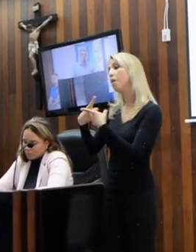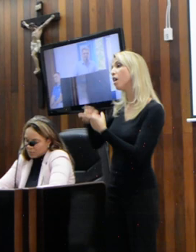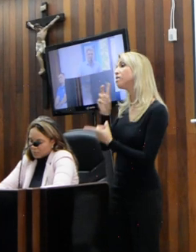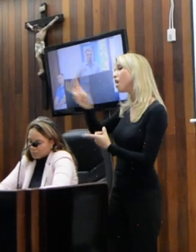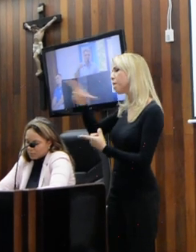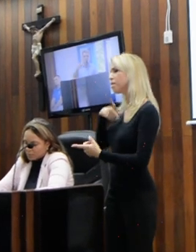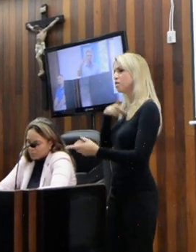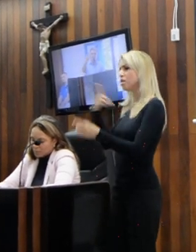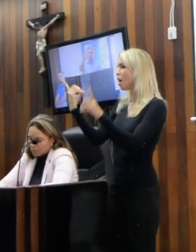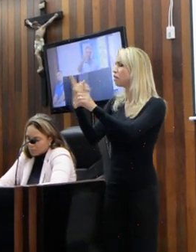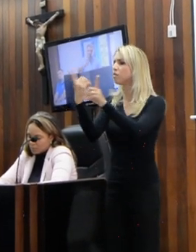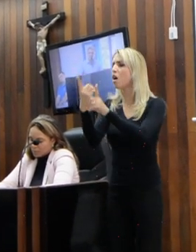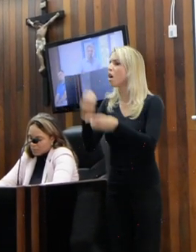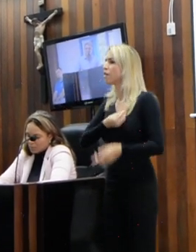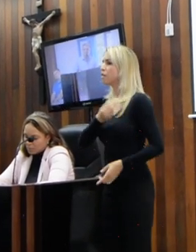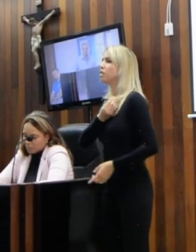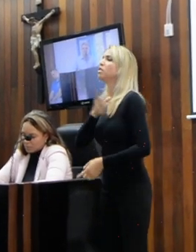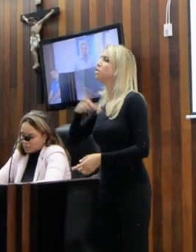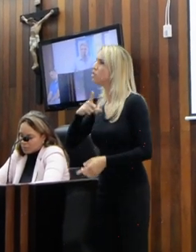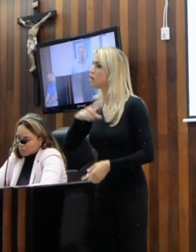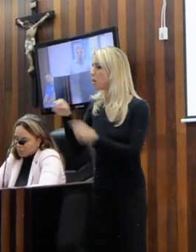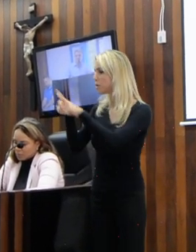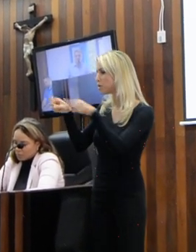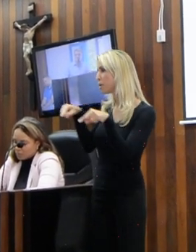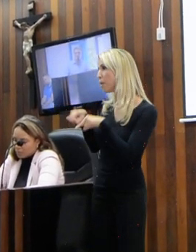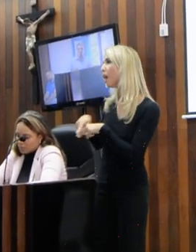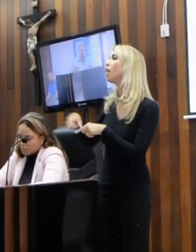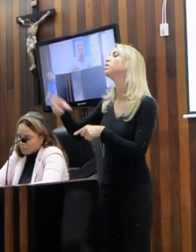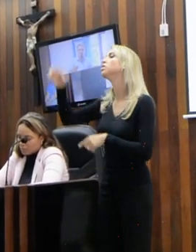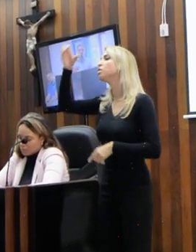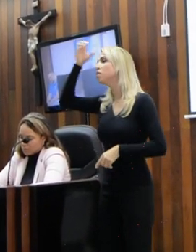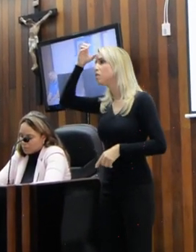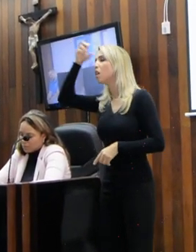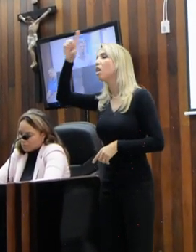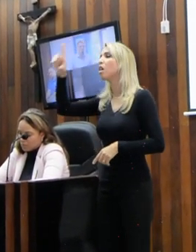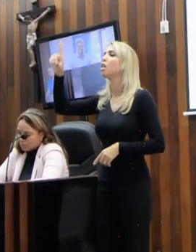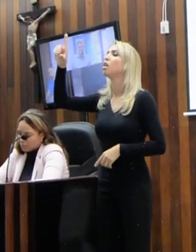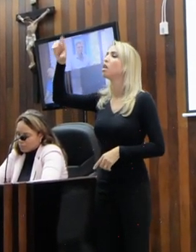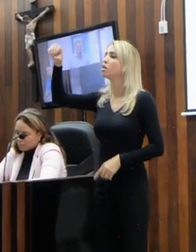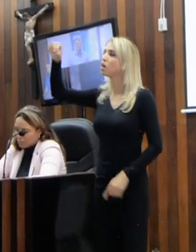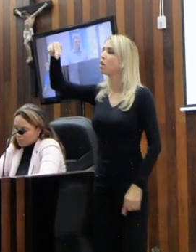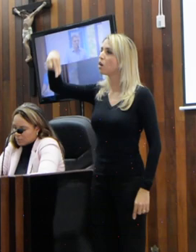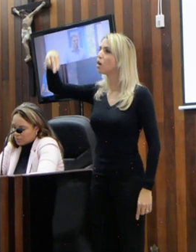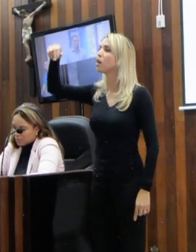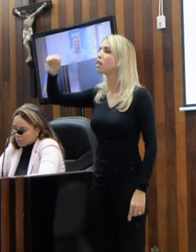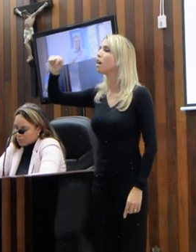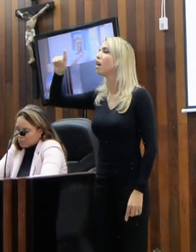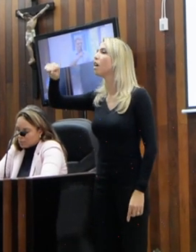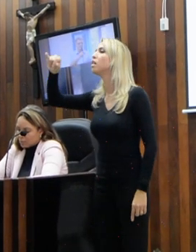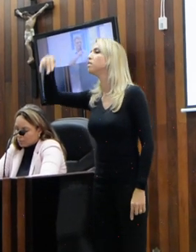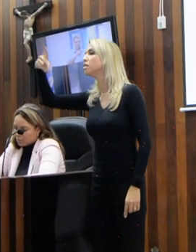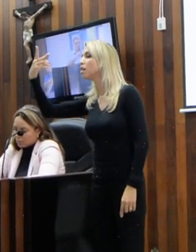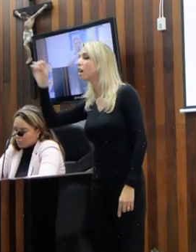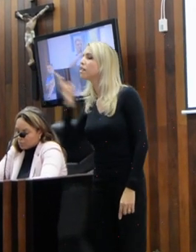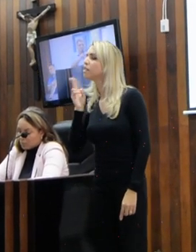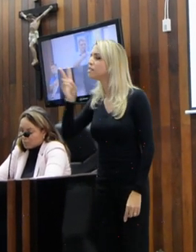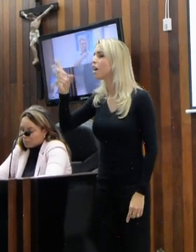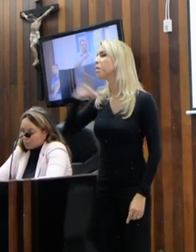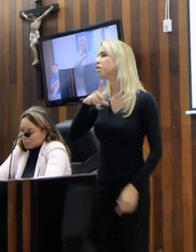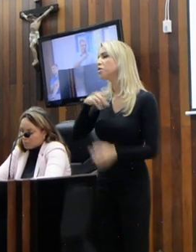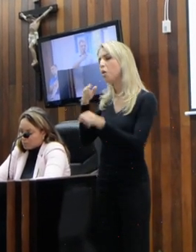na casa de Donazinha. Aqui quase que diariamente ele passava ali para tomar o seu café, né,